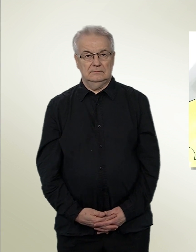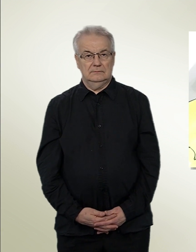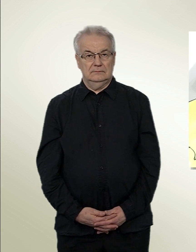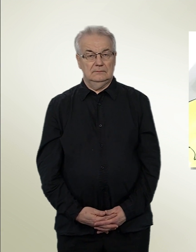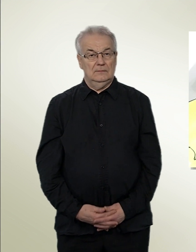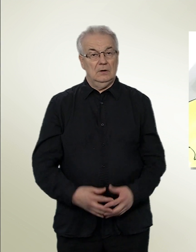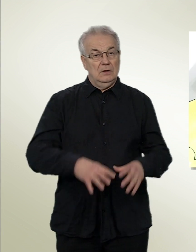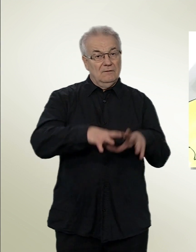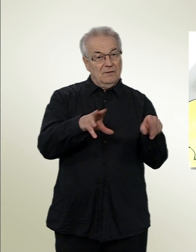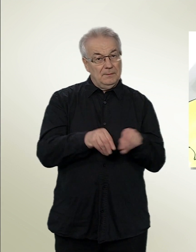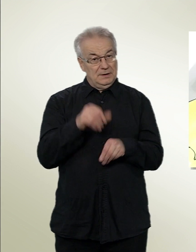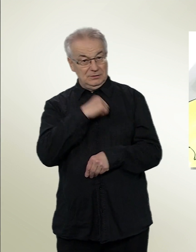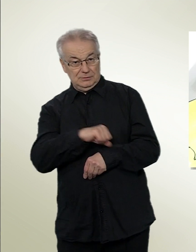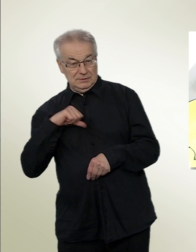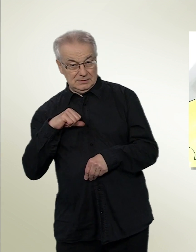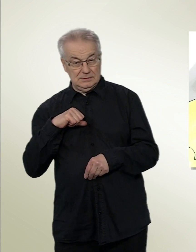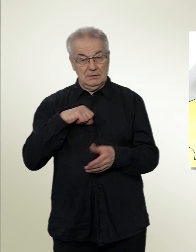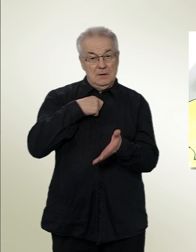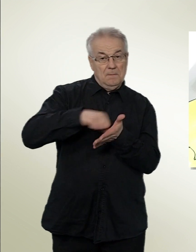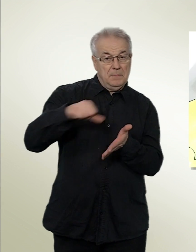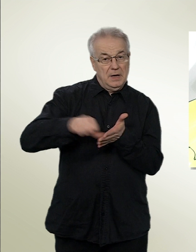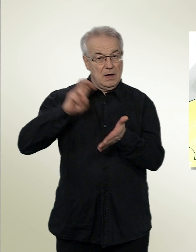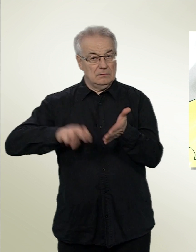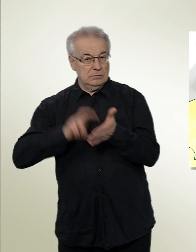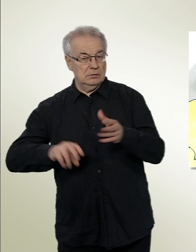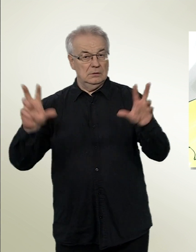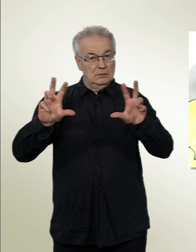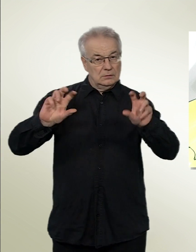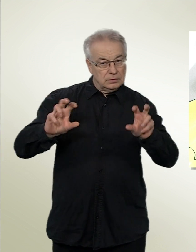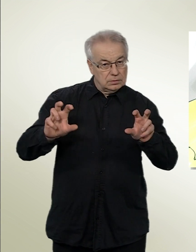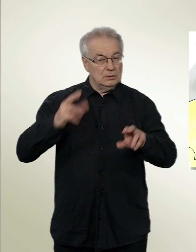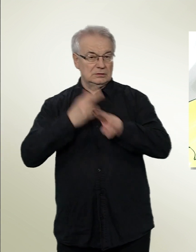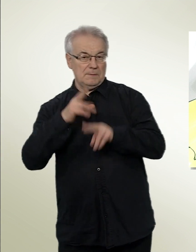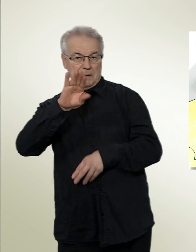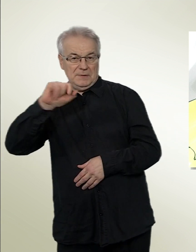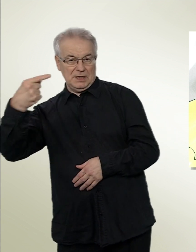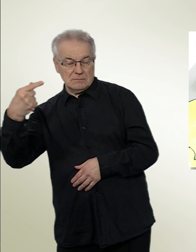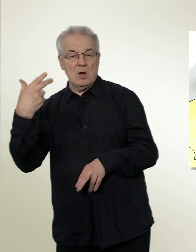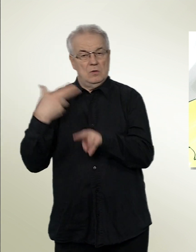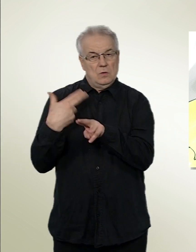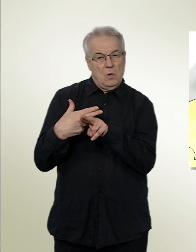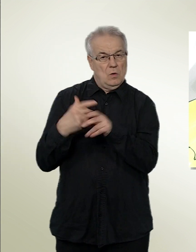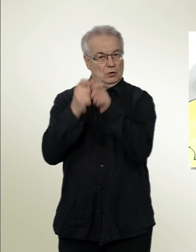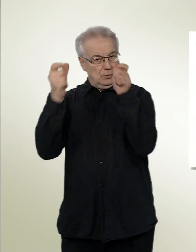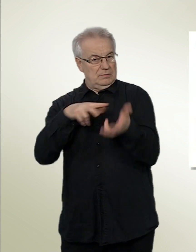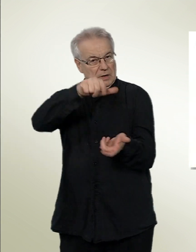Les ménages suisses paient une redevance radio et télévision surnommée BILAG, en raison du nom de l'entreprise qui la perçoit.